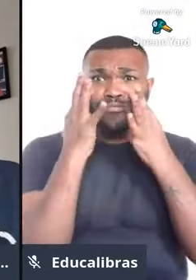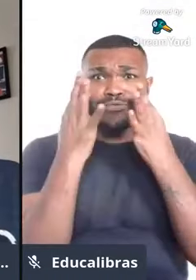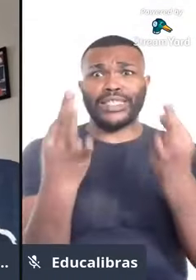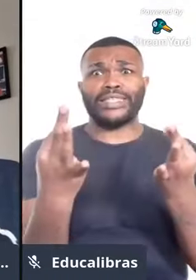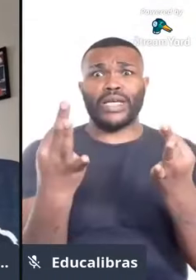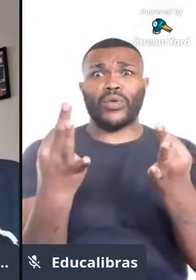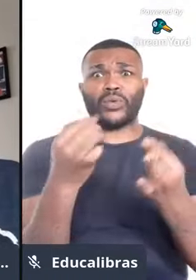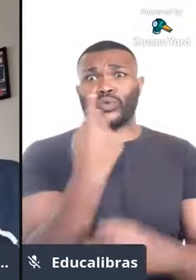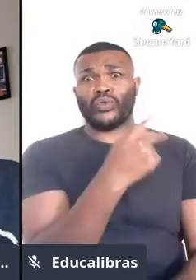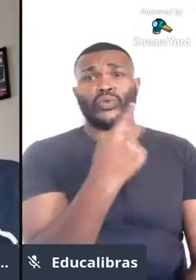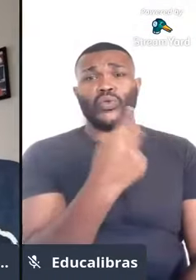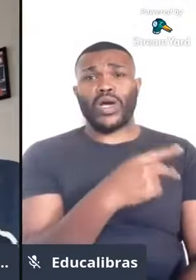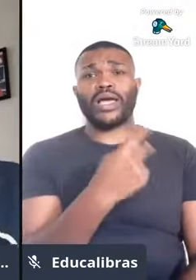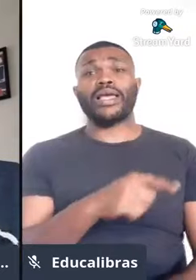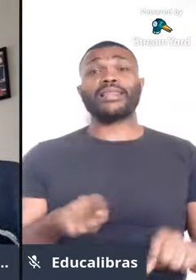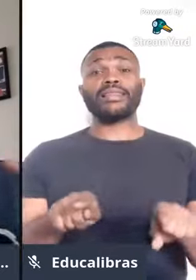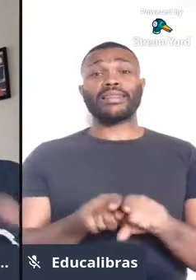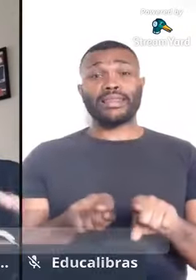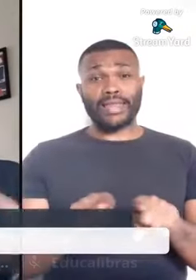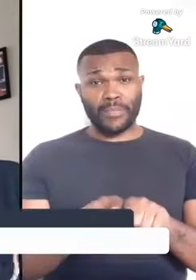questões